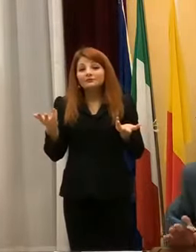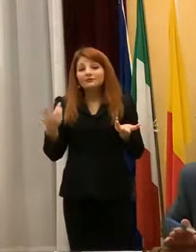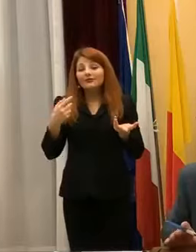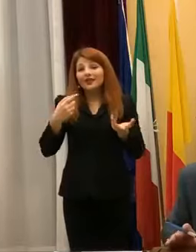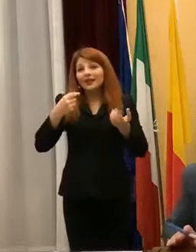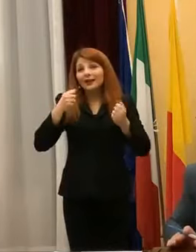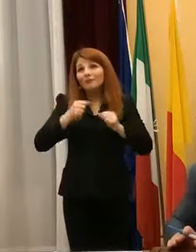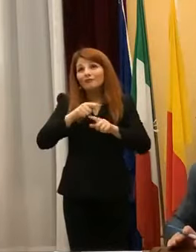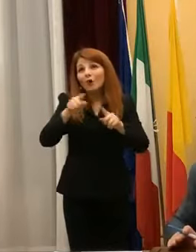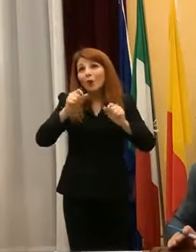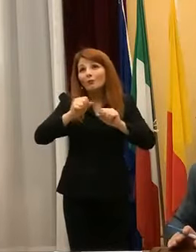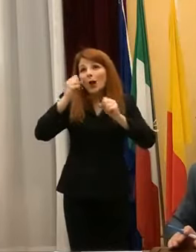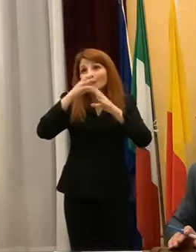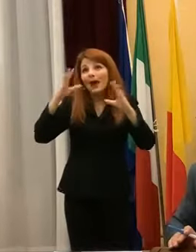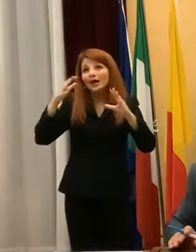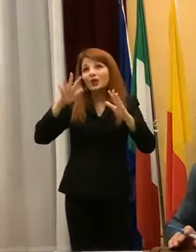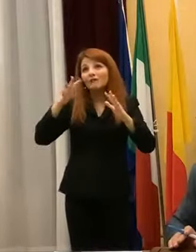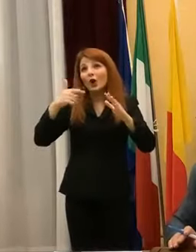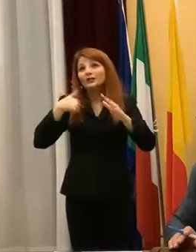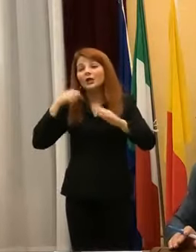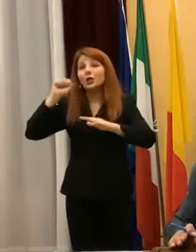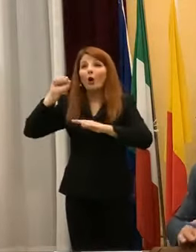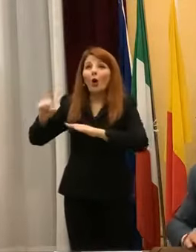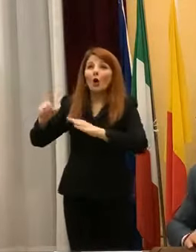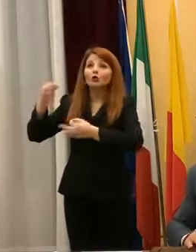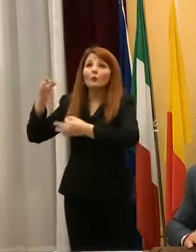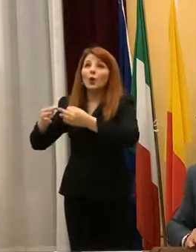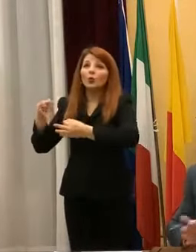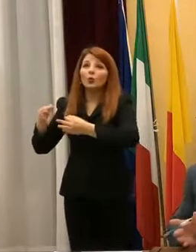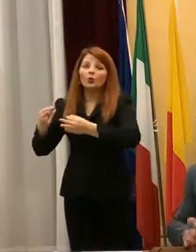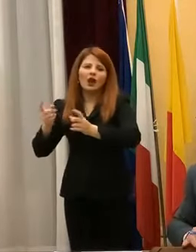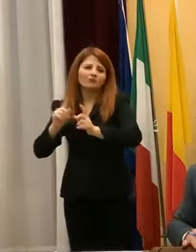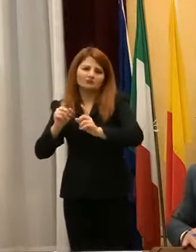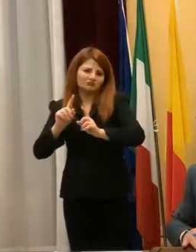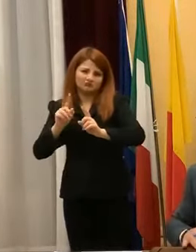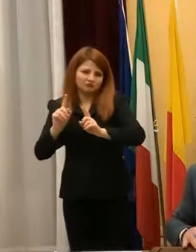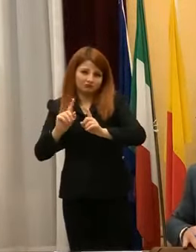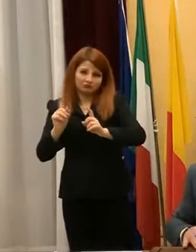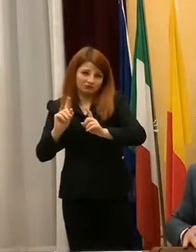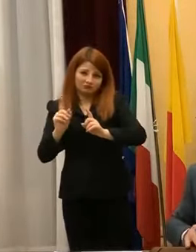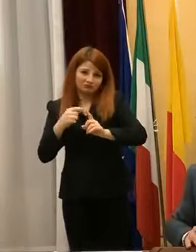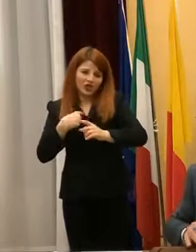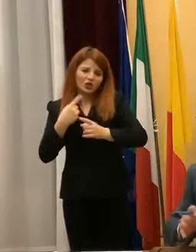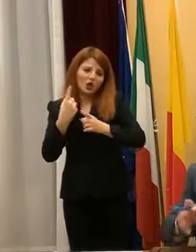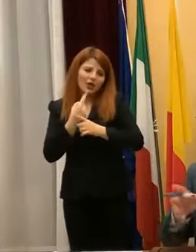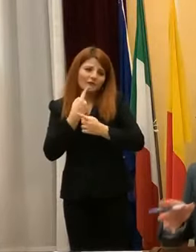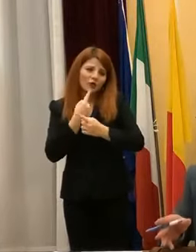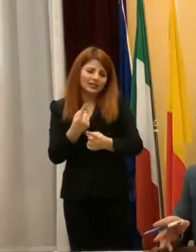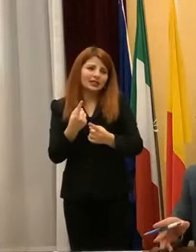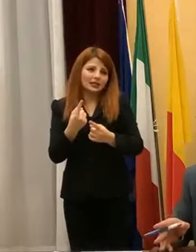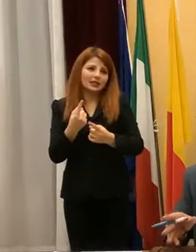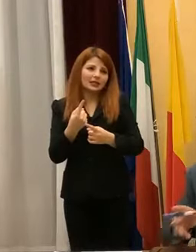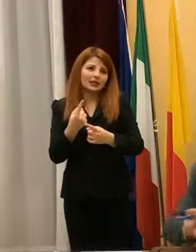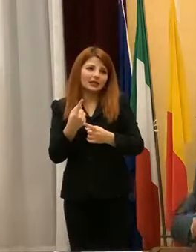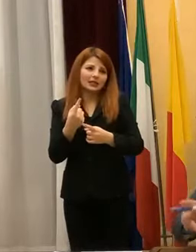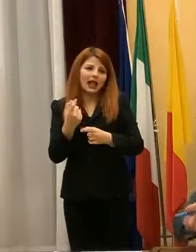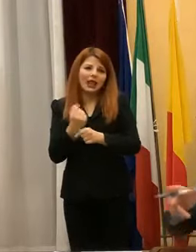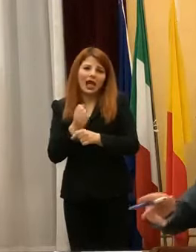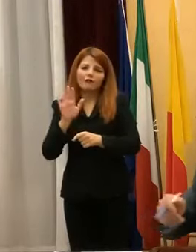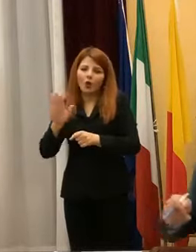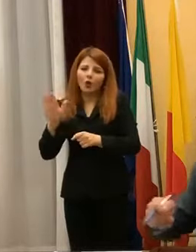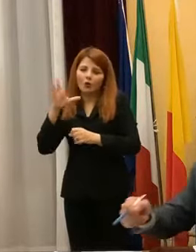presupposto che ognuno è ovviamente equilibrato. Però devo dire, no? Lo devo dire perché? Perché questa vicenda è anche